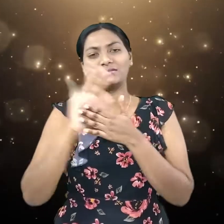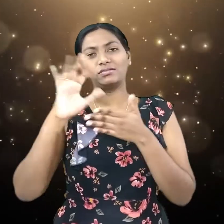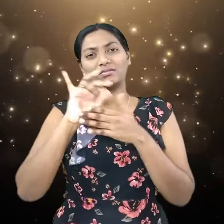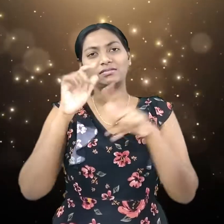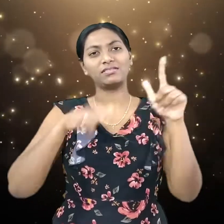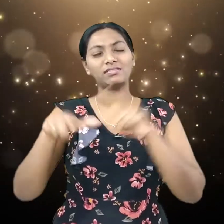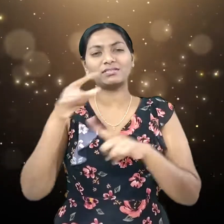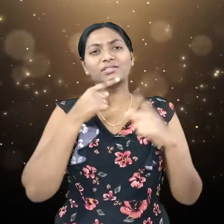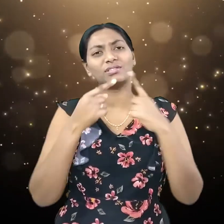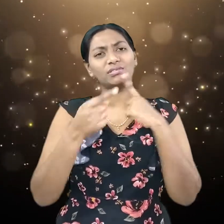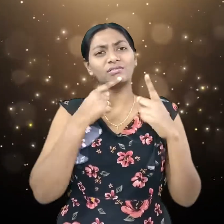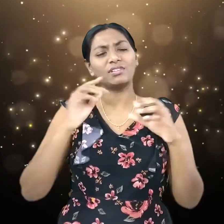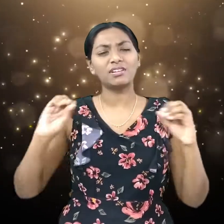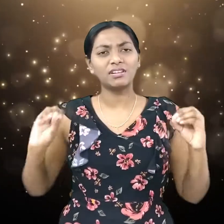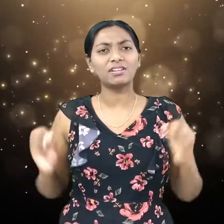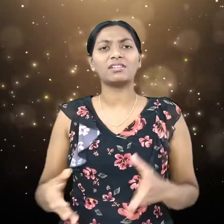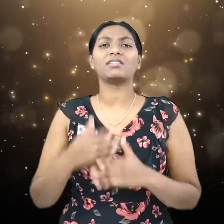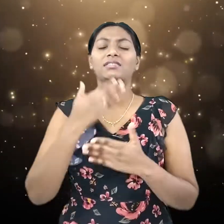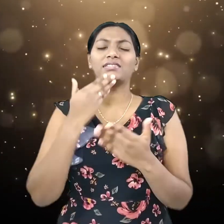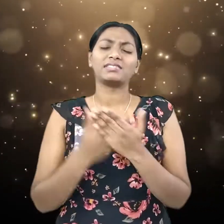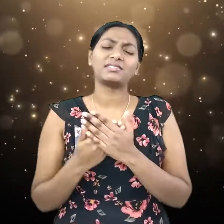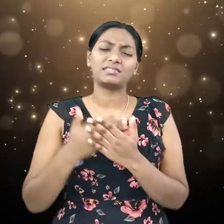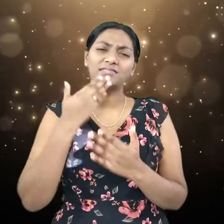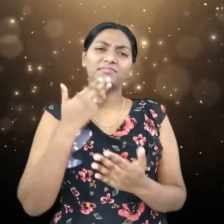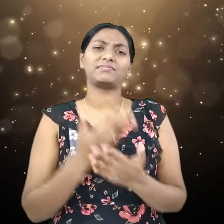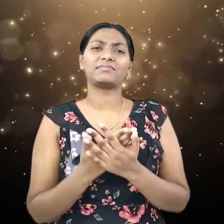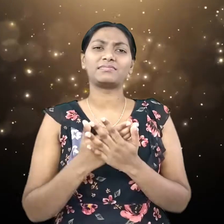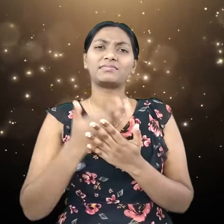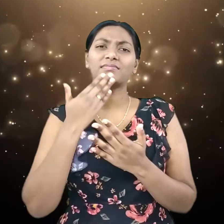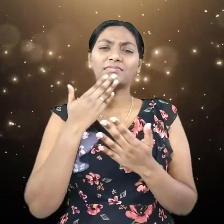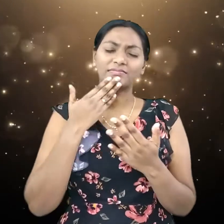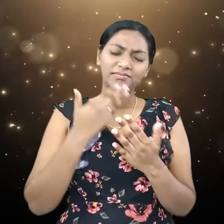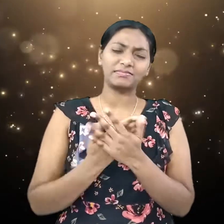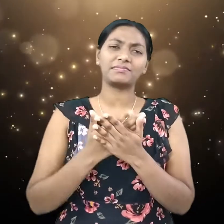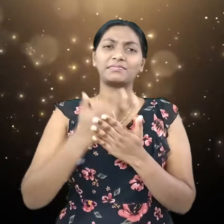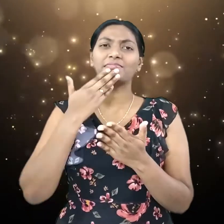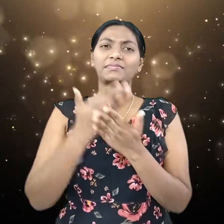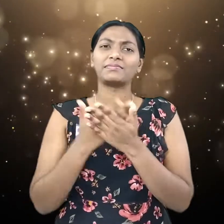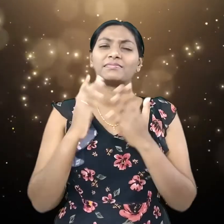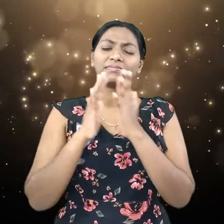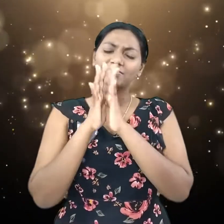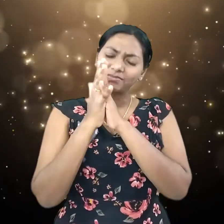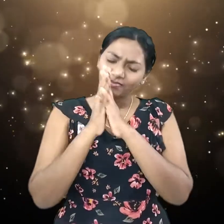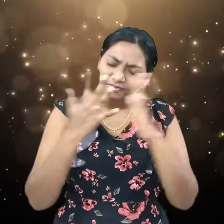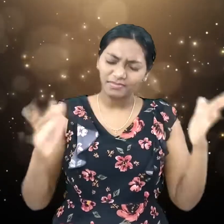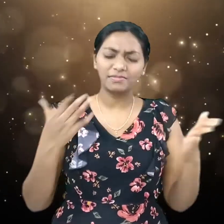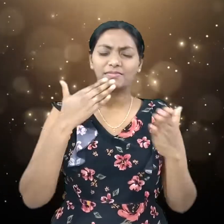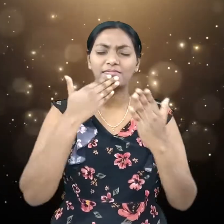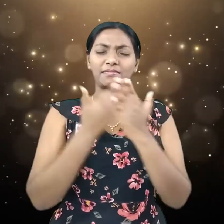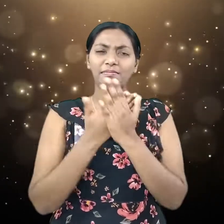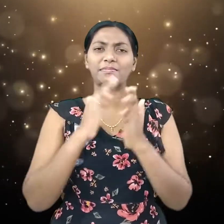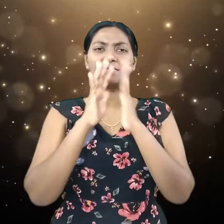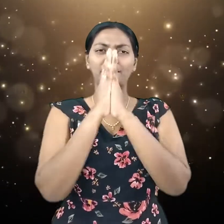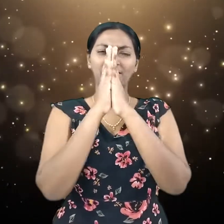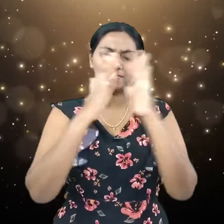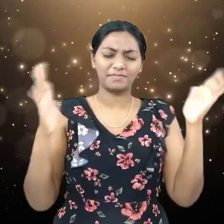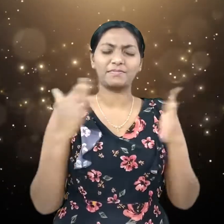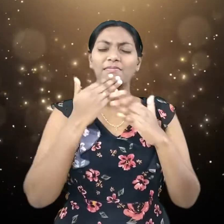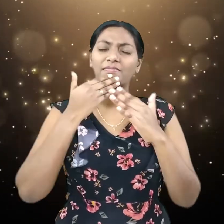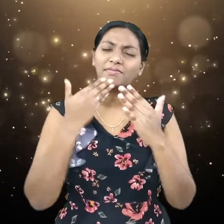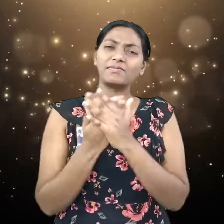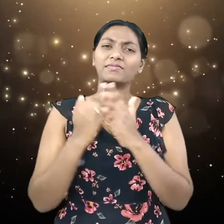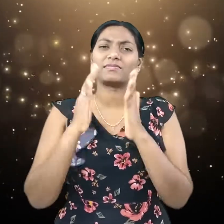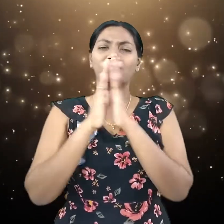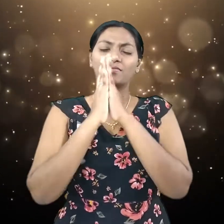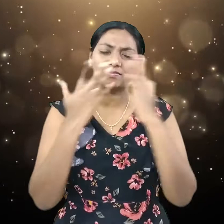जय अरे जाका सोहम द्रक आम आ अरे ई अक आस एक ई अक आ अली